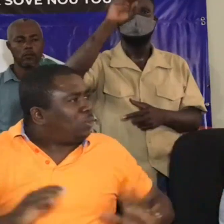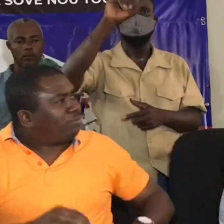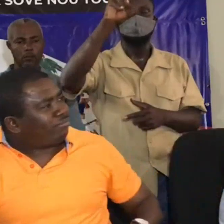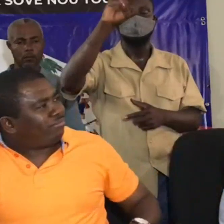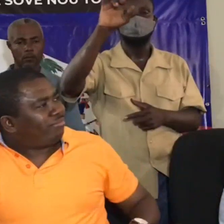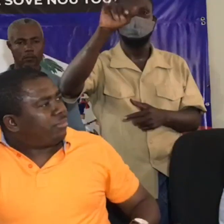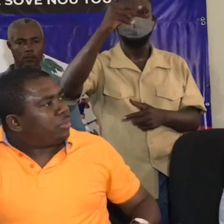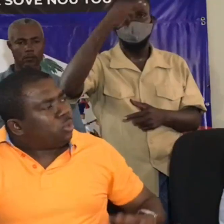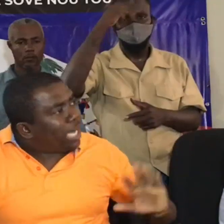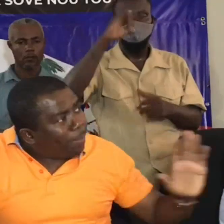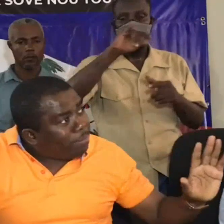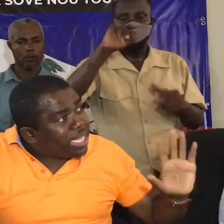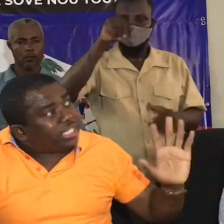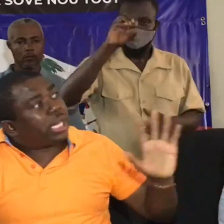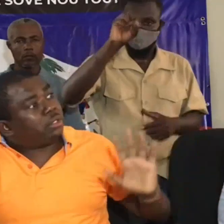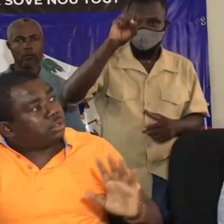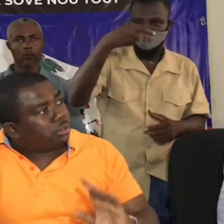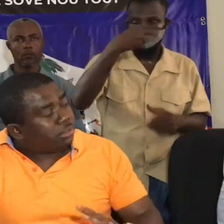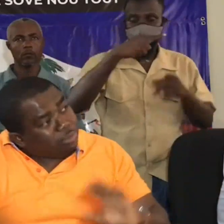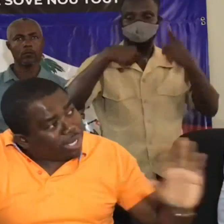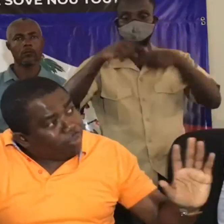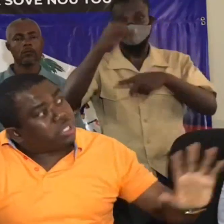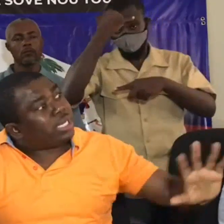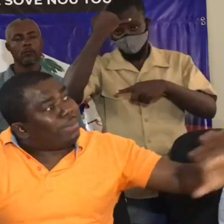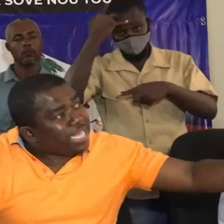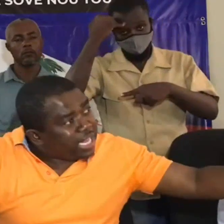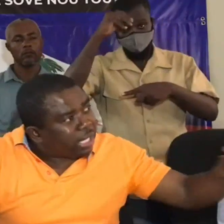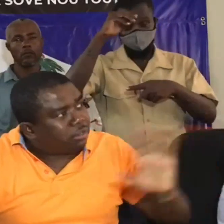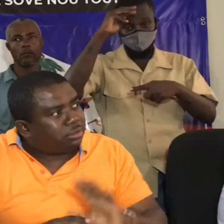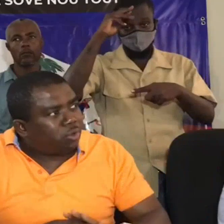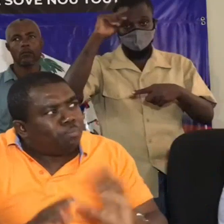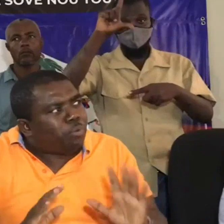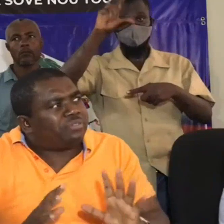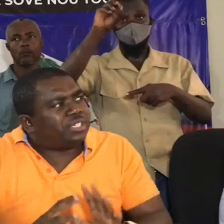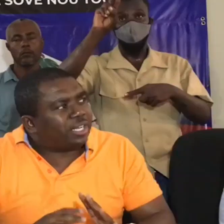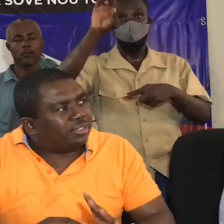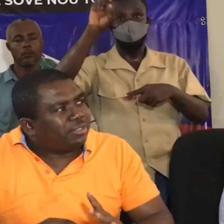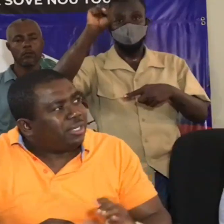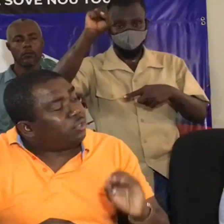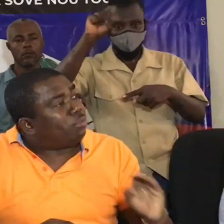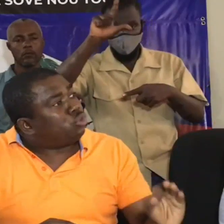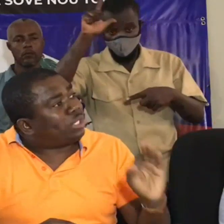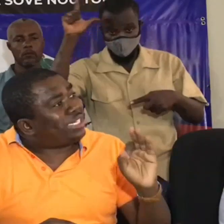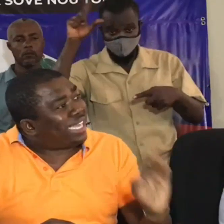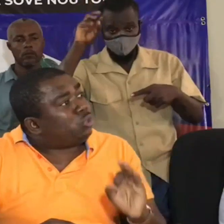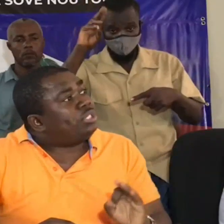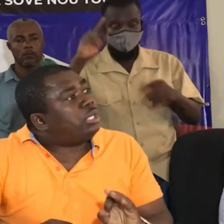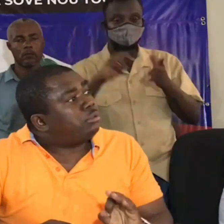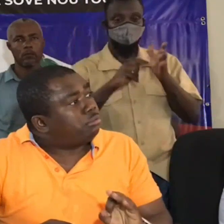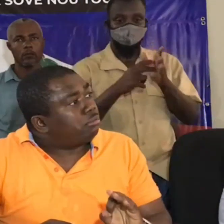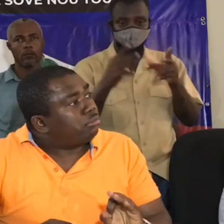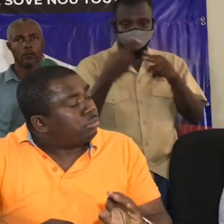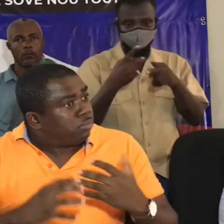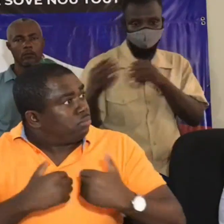transition. Nous ne pouvons pas oublier ça. Parce que moi, il y a des gens qui ont oublié ça. On ne peut pas faire ça. C'est un homme de 74